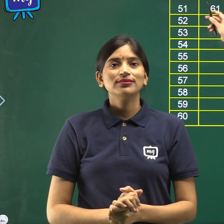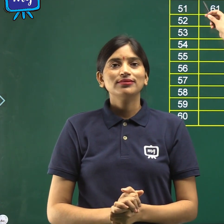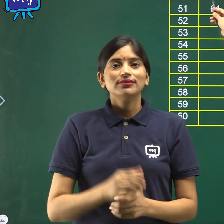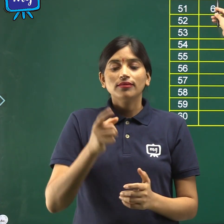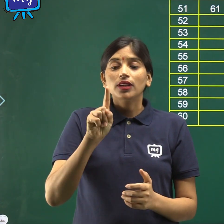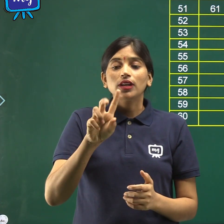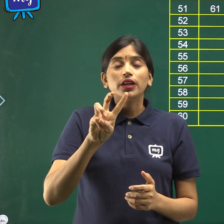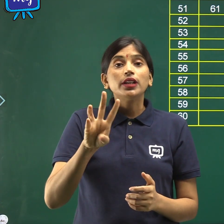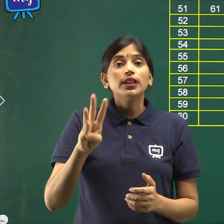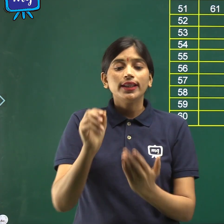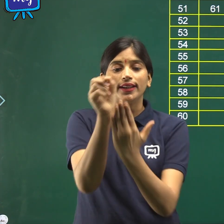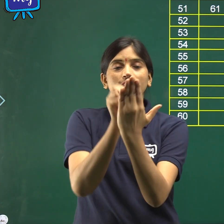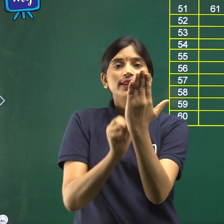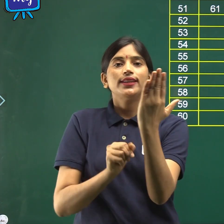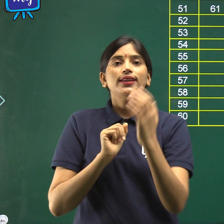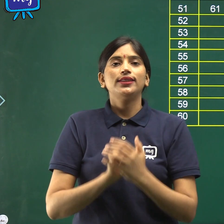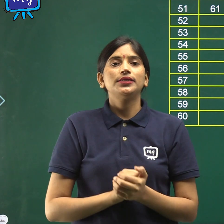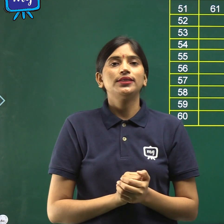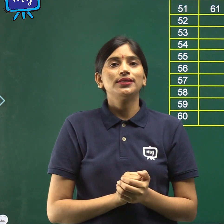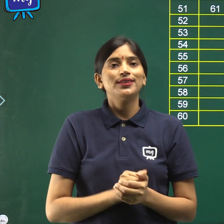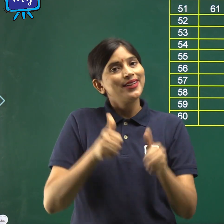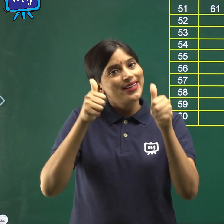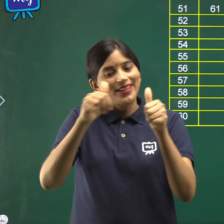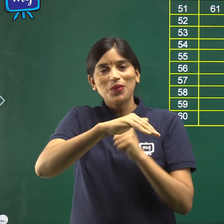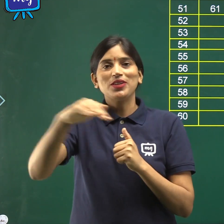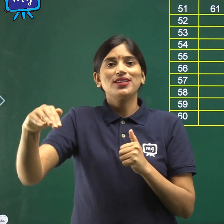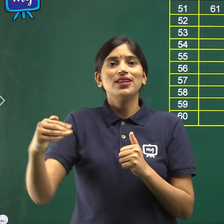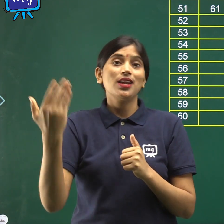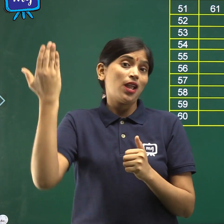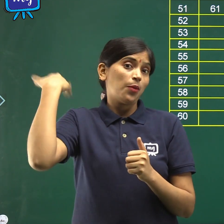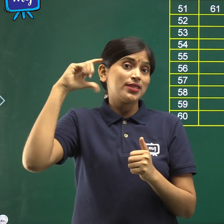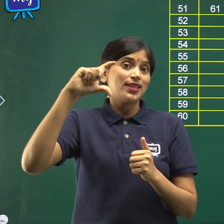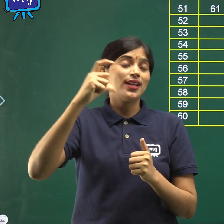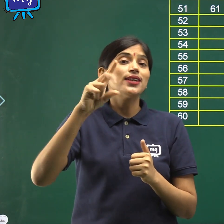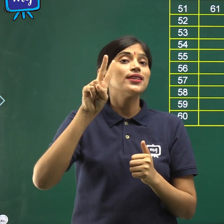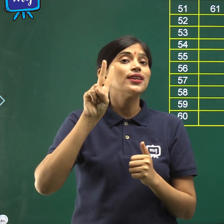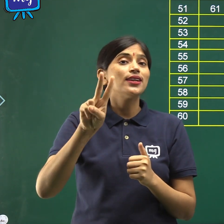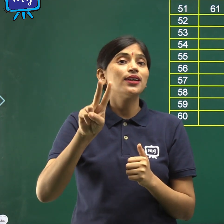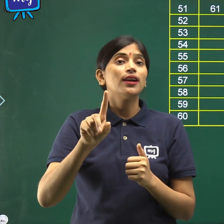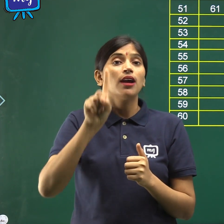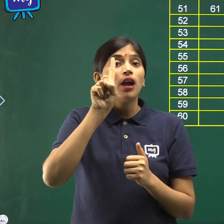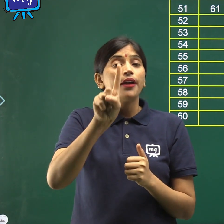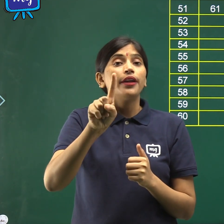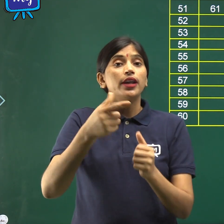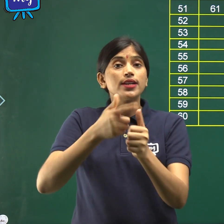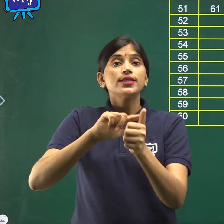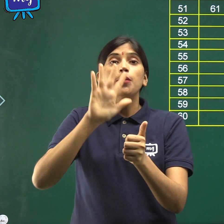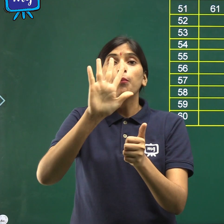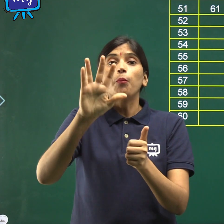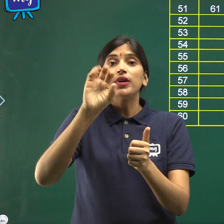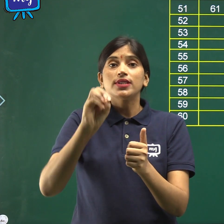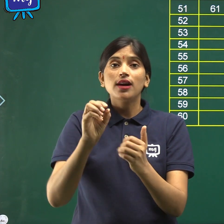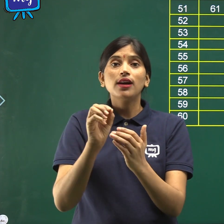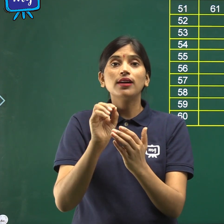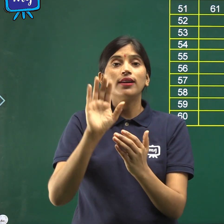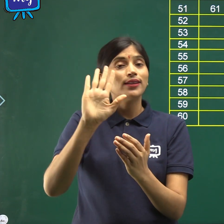गिनती लिखिए। ठीक है बच्चों, पिछली क्लास में आपने 1 से 50 तक गिनती